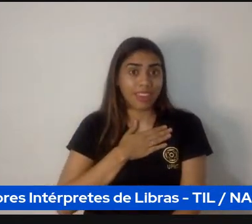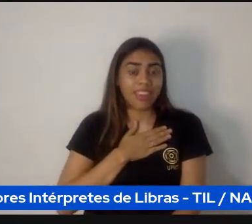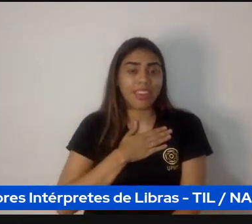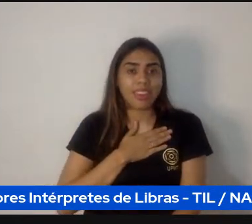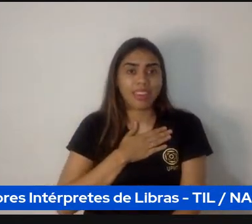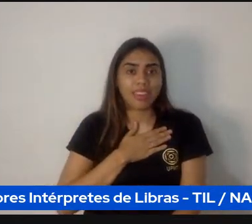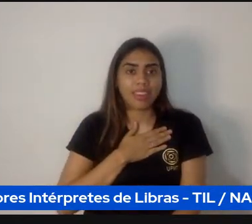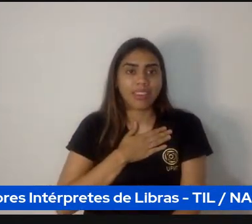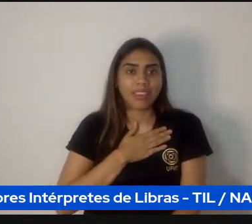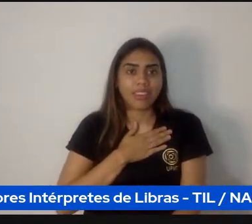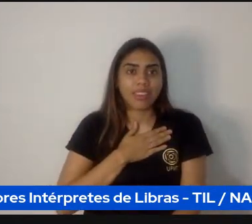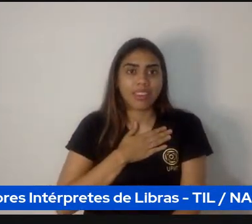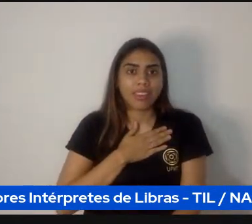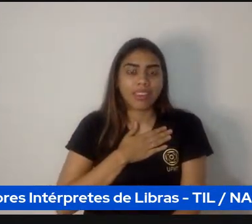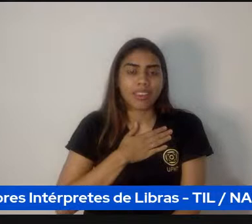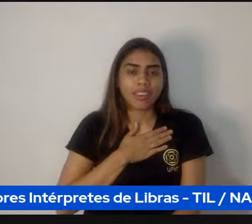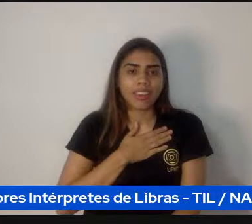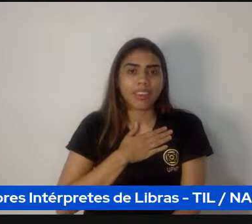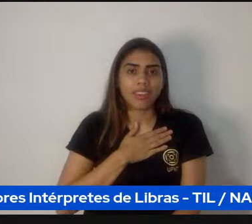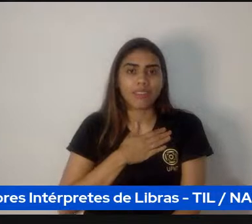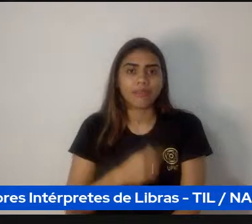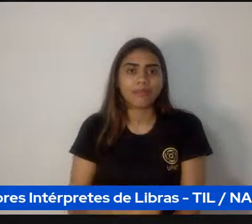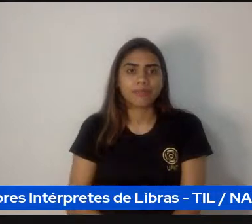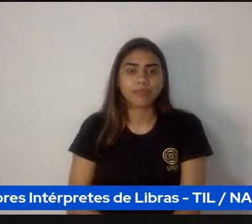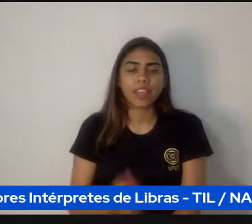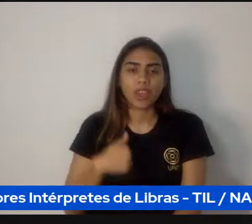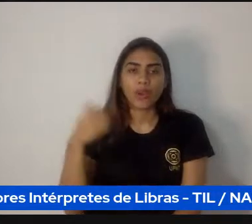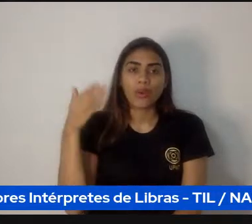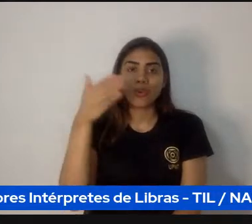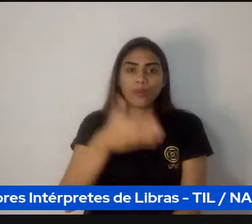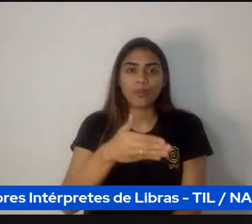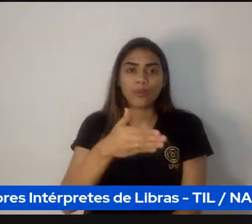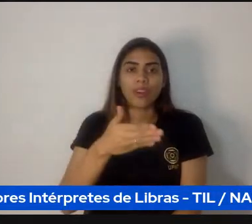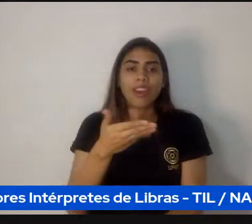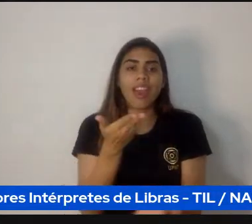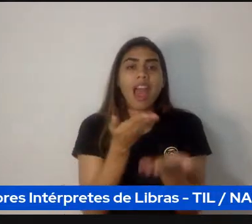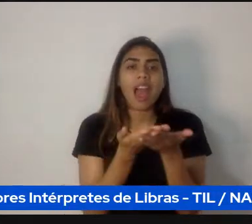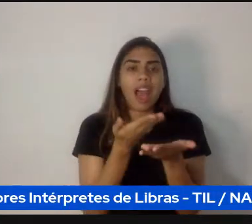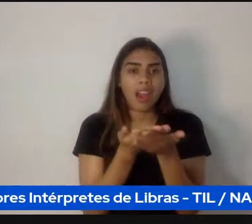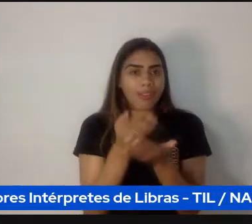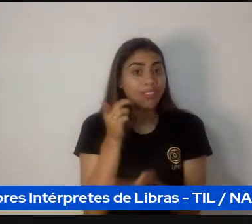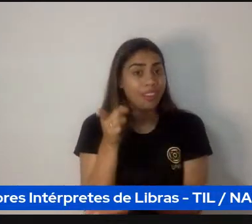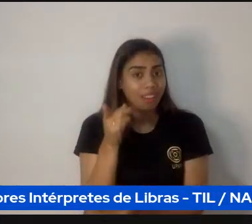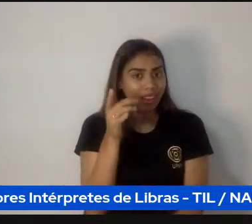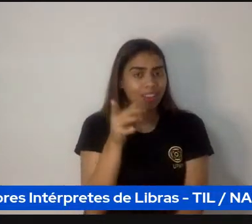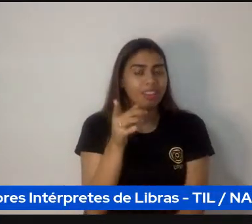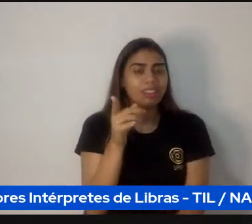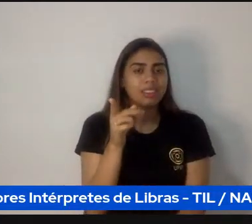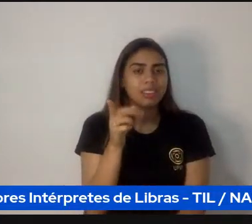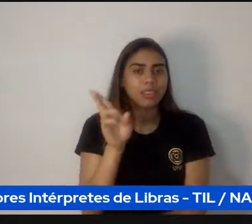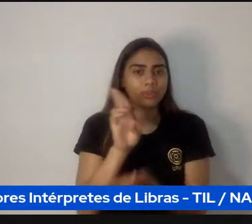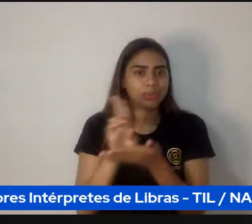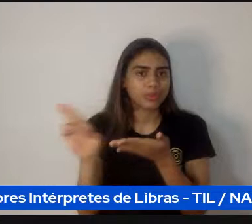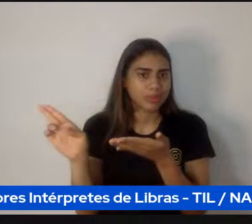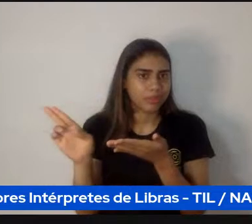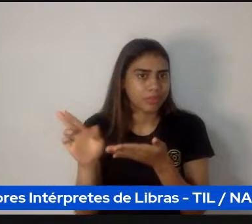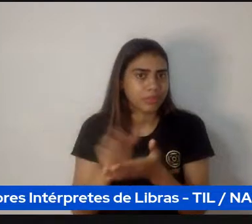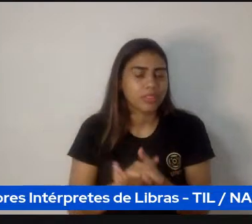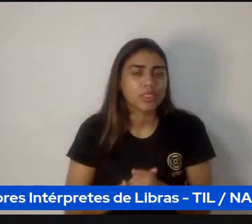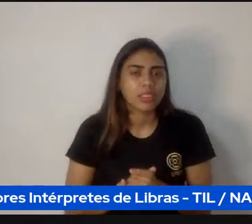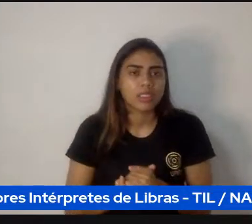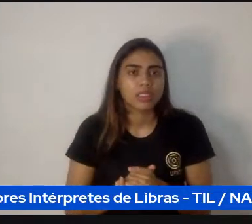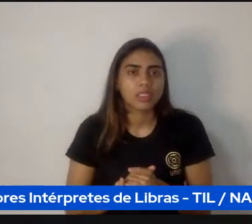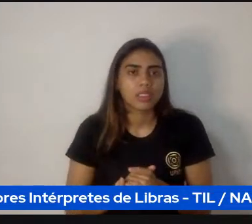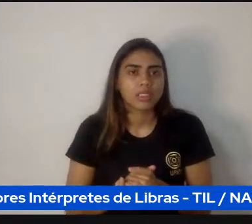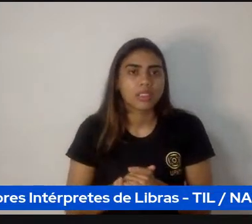aí. A professora propõe uma atividade criativa que os alunos deveriam fazer